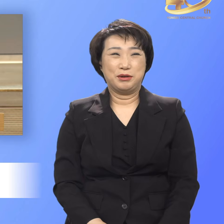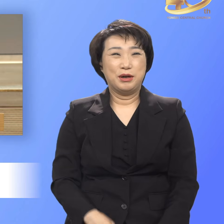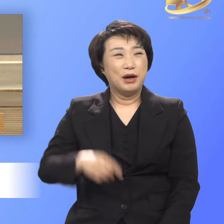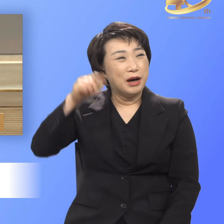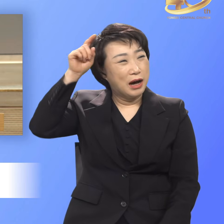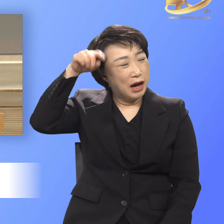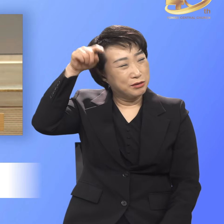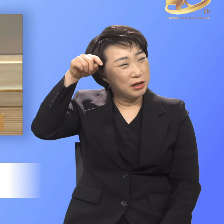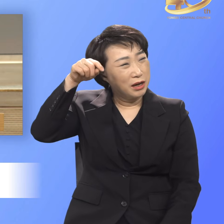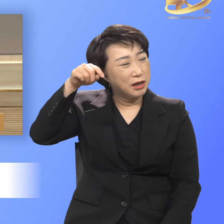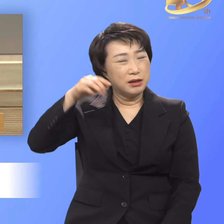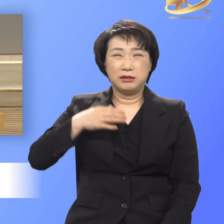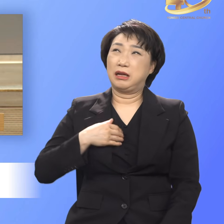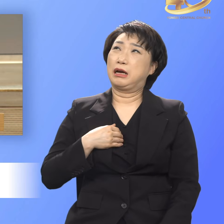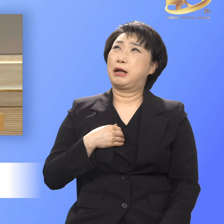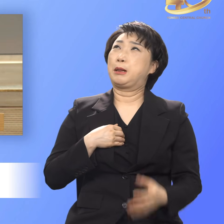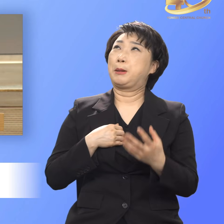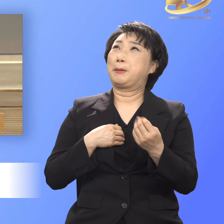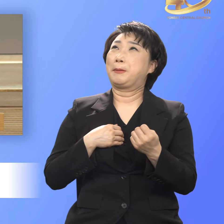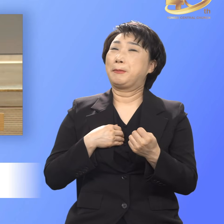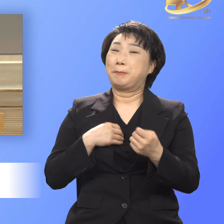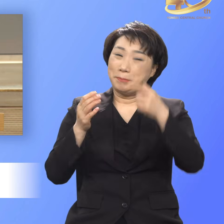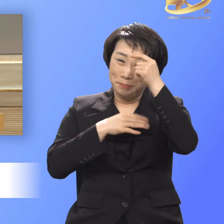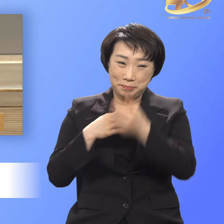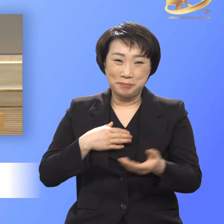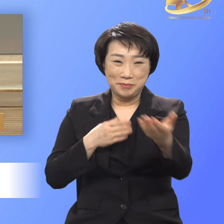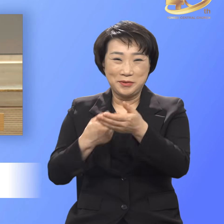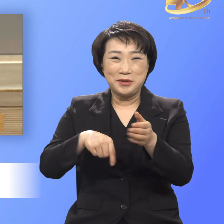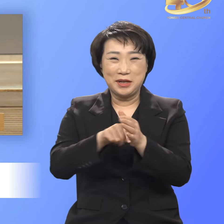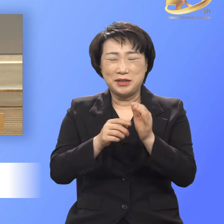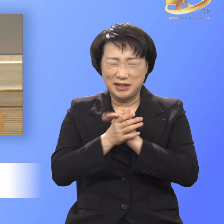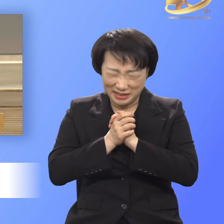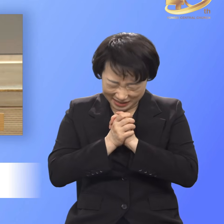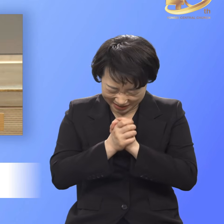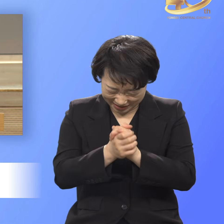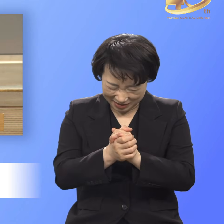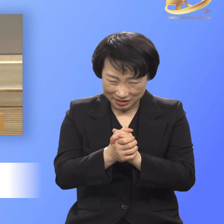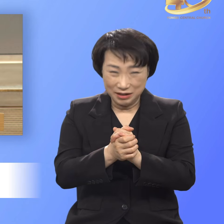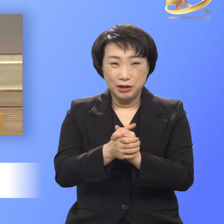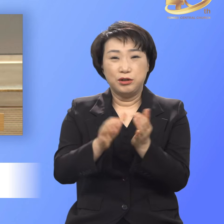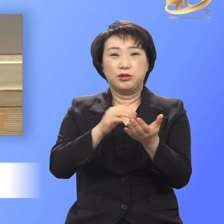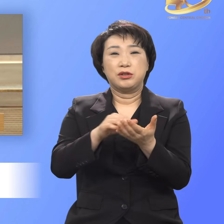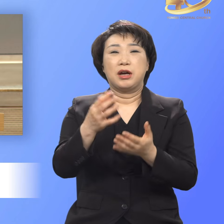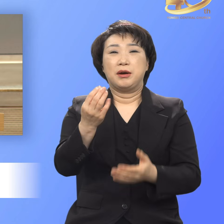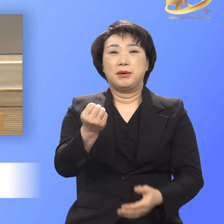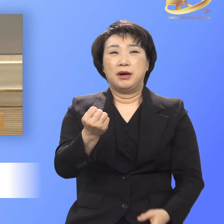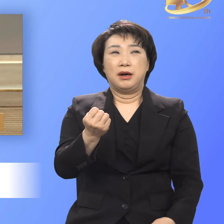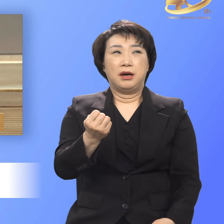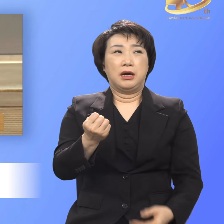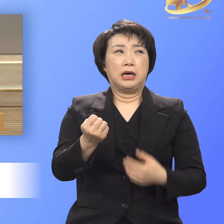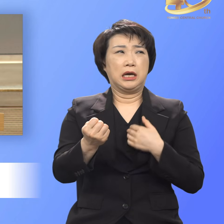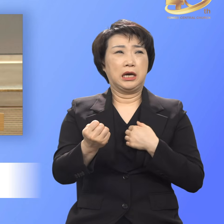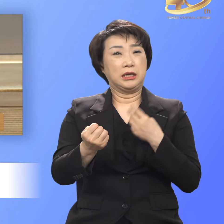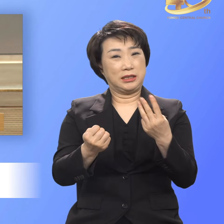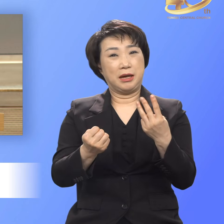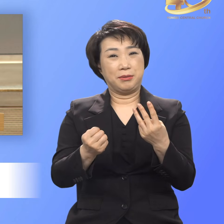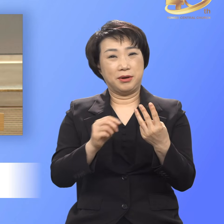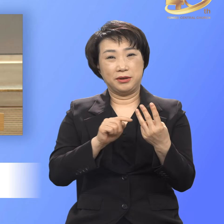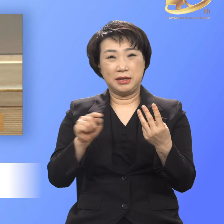하루에 아마 못해도 우리 성도를 위해서 그렇게 간절한 기도를